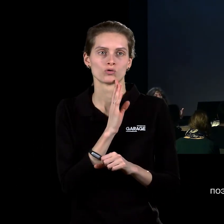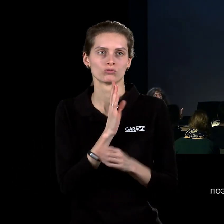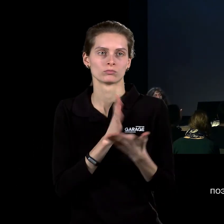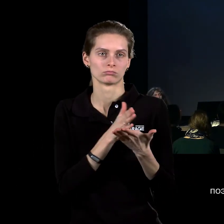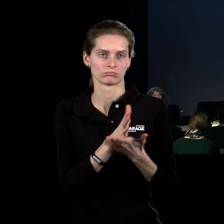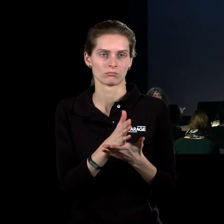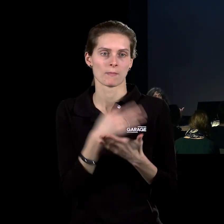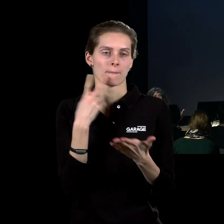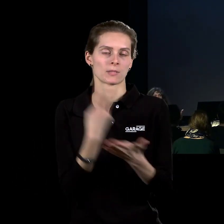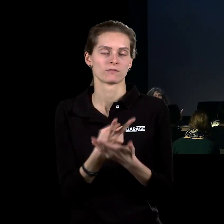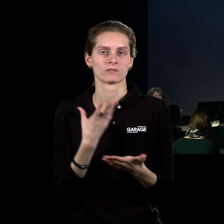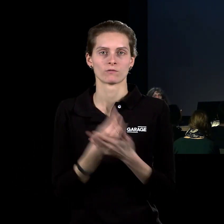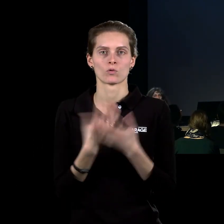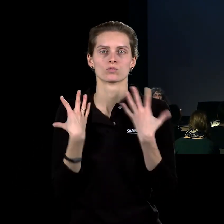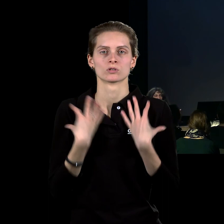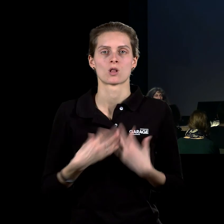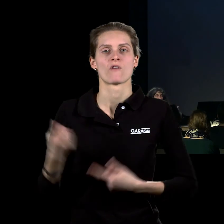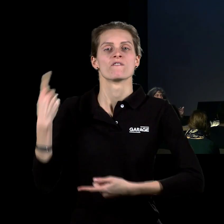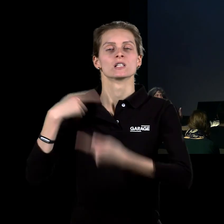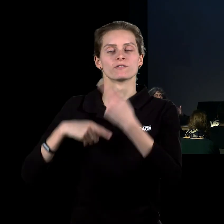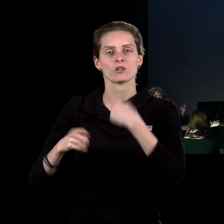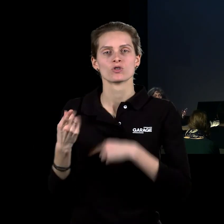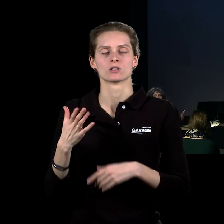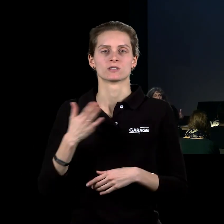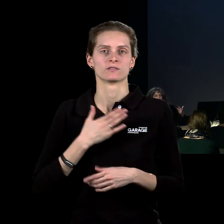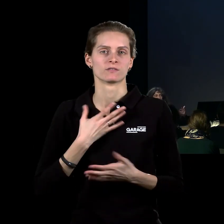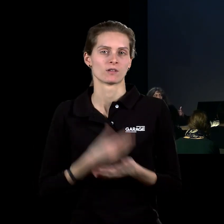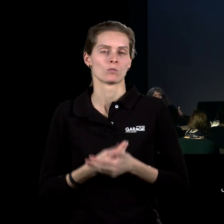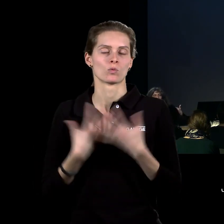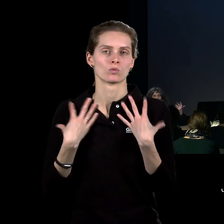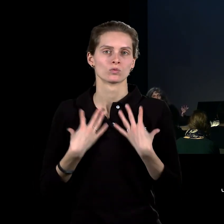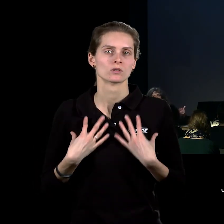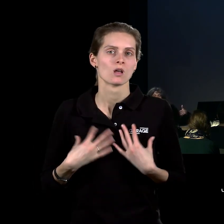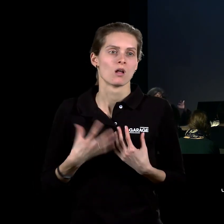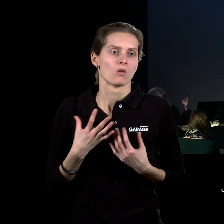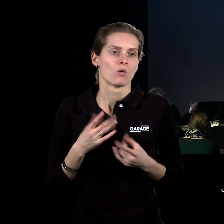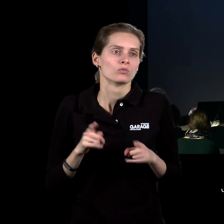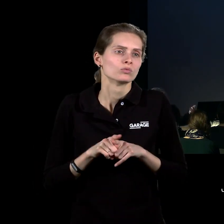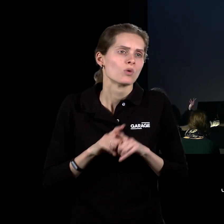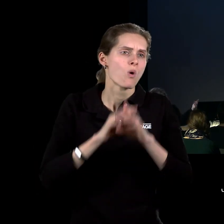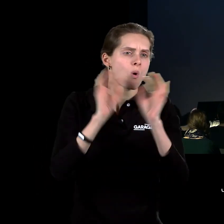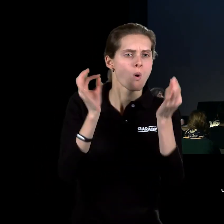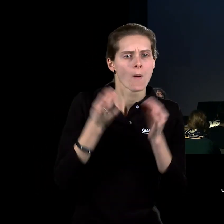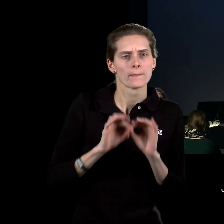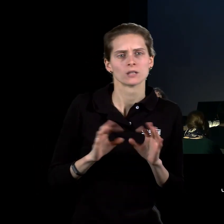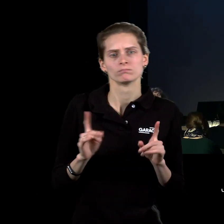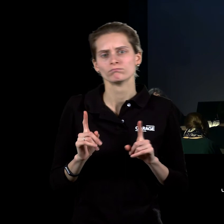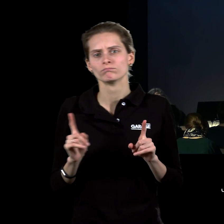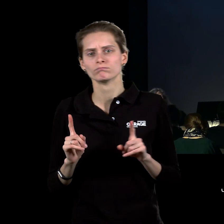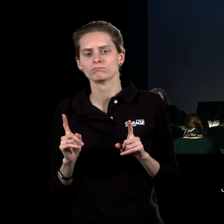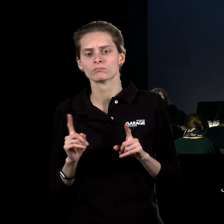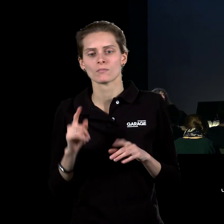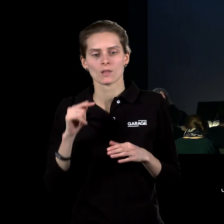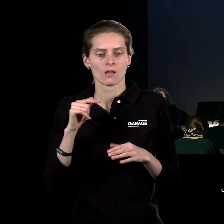представление своего тела, возвращение к своему телу, как не к тому, что объективировано, не к тому, что является образом,